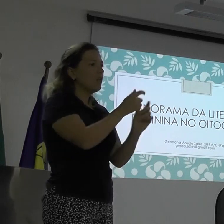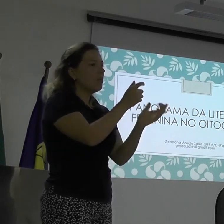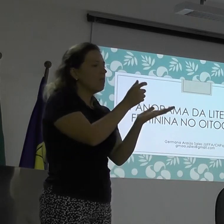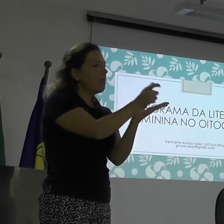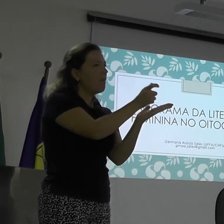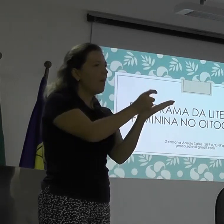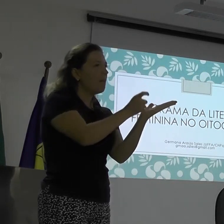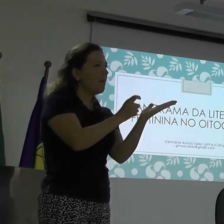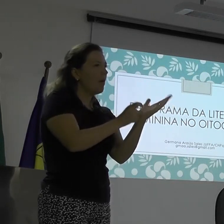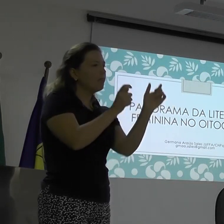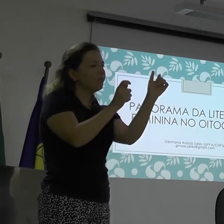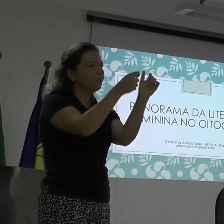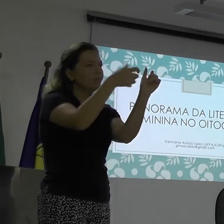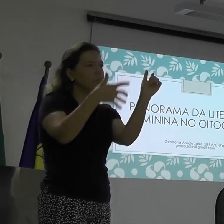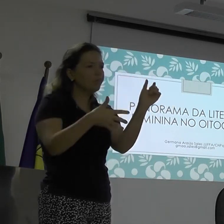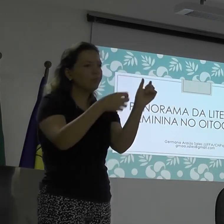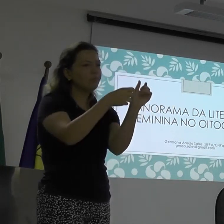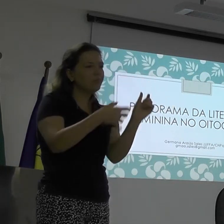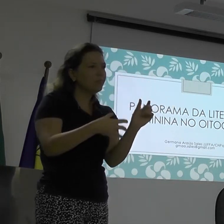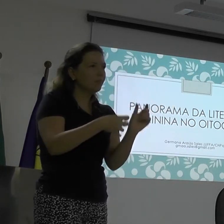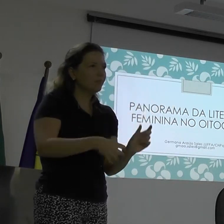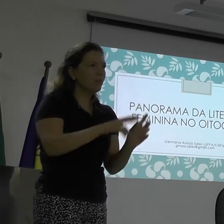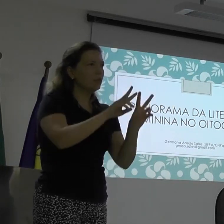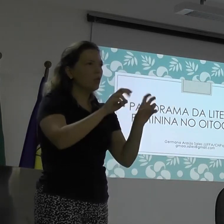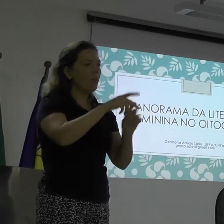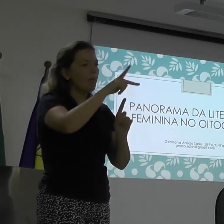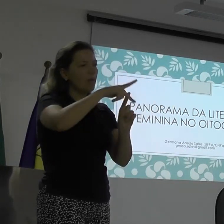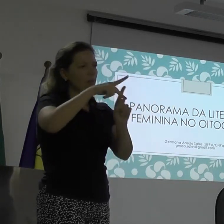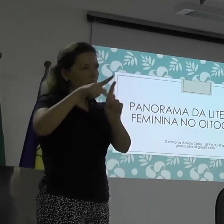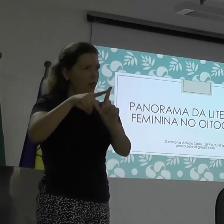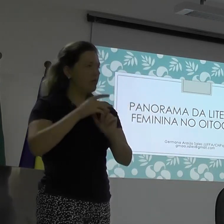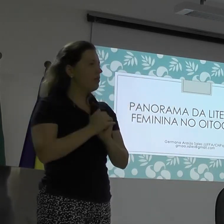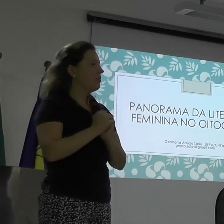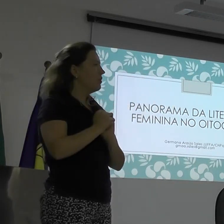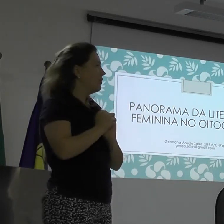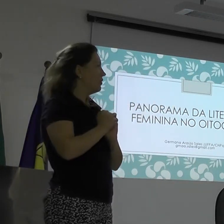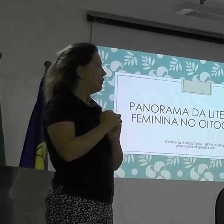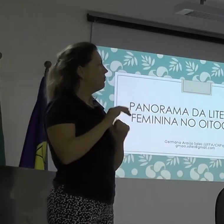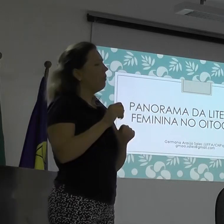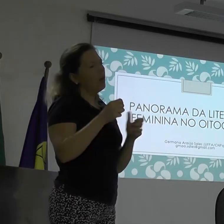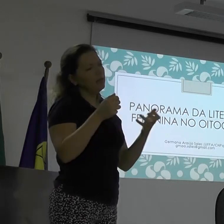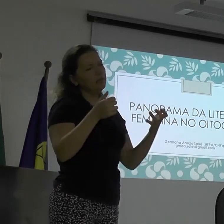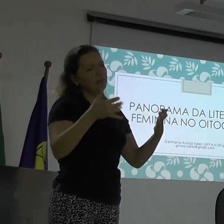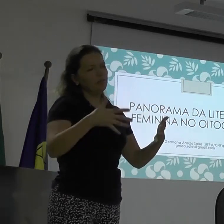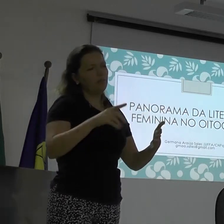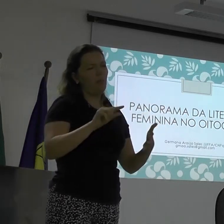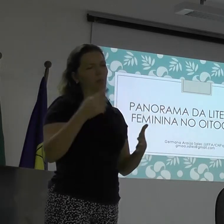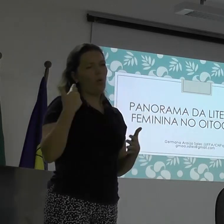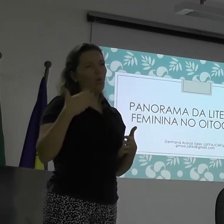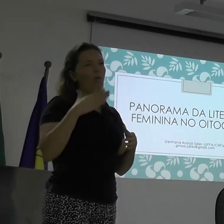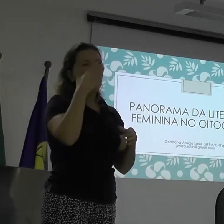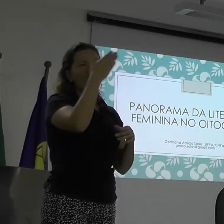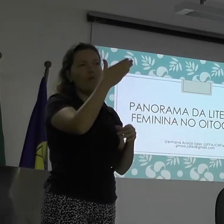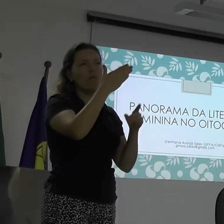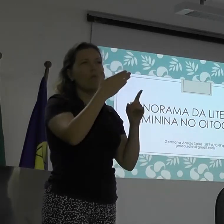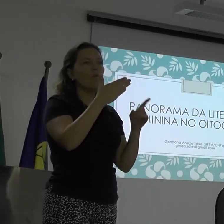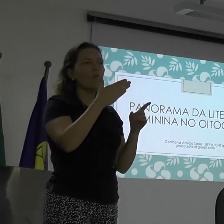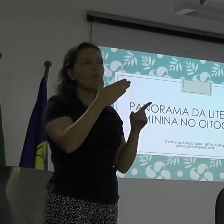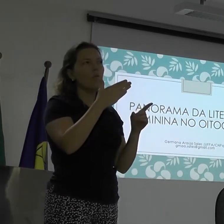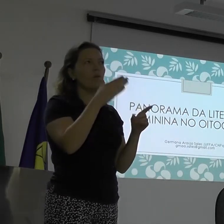desses personagens. Mas o que eu posso dizer? Quando eu fui, recentemente agora, por